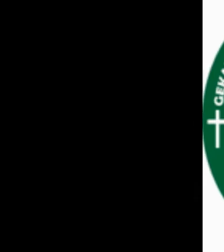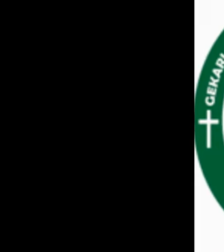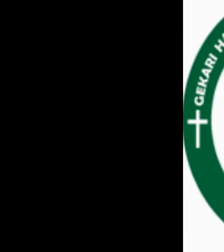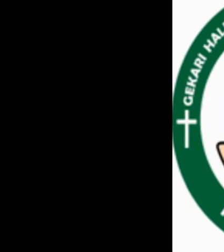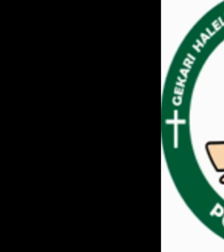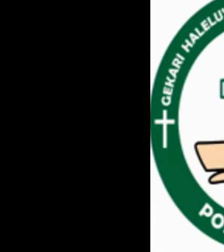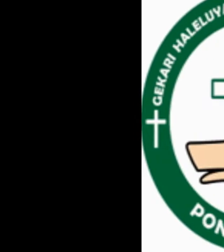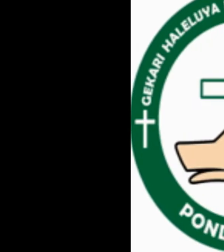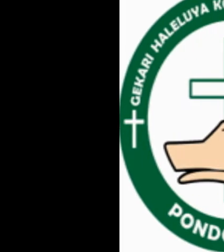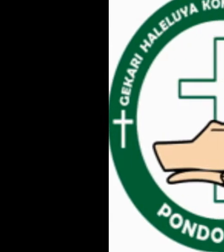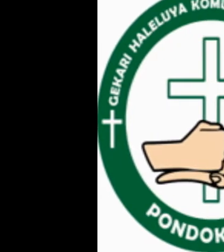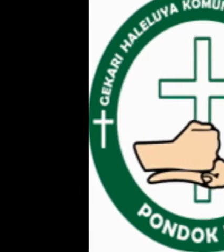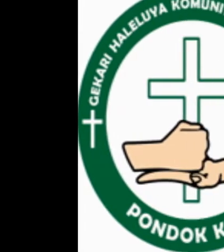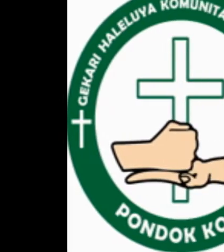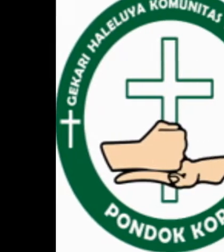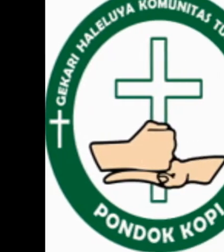The